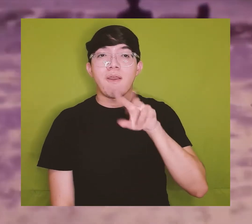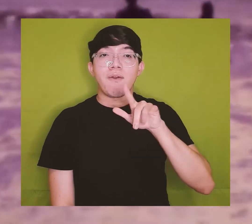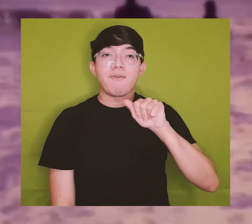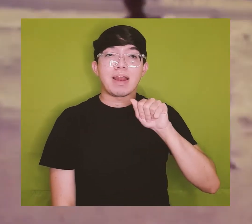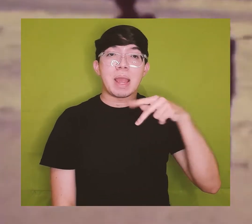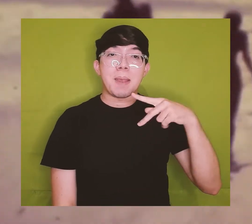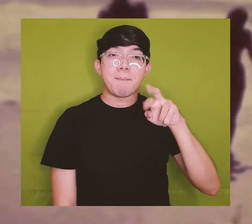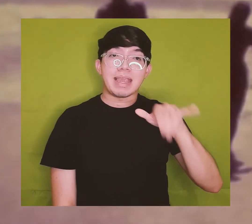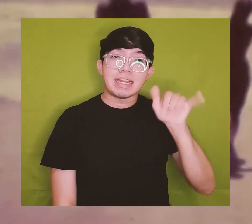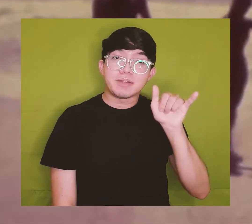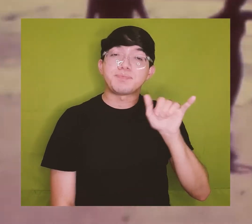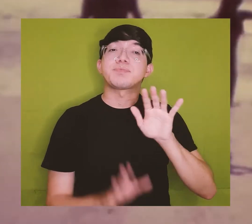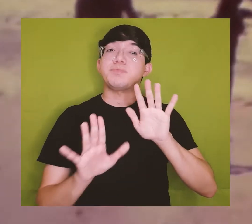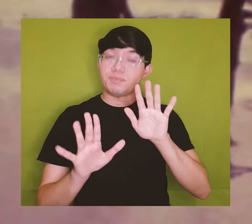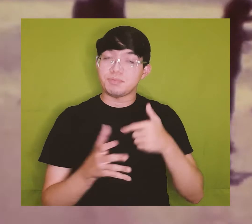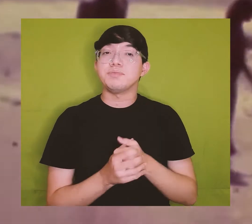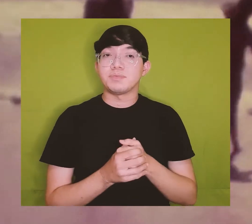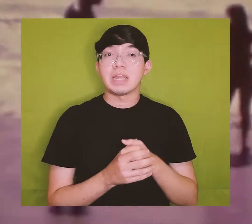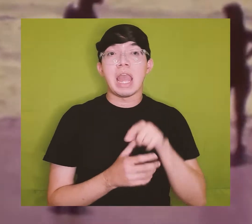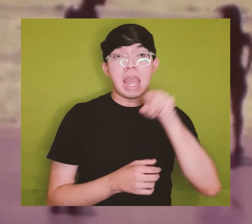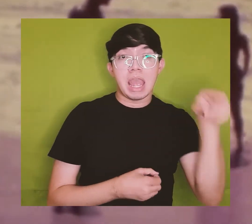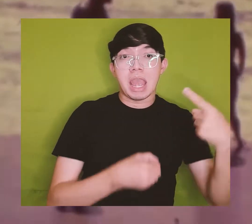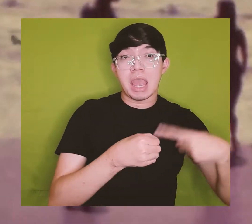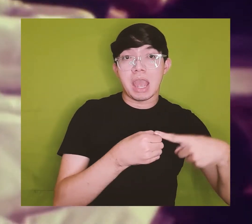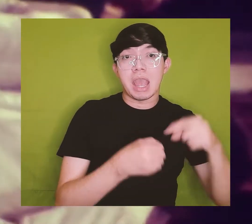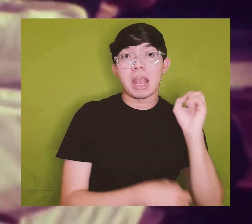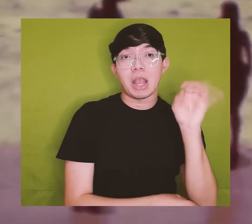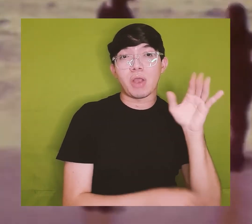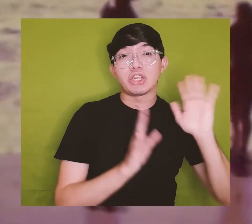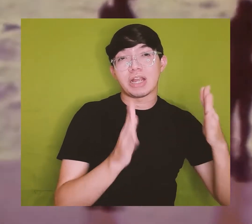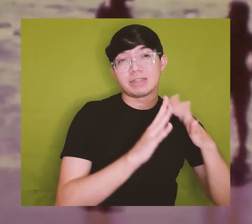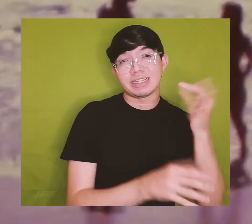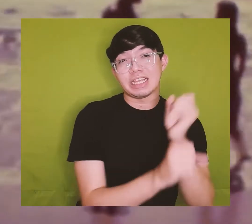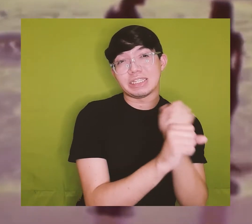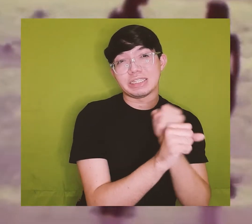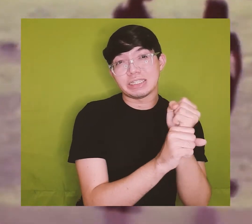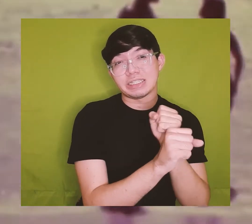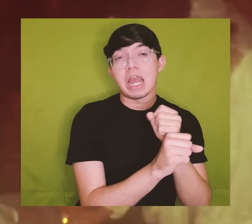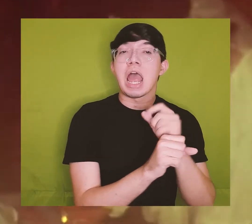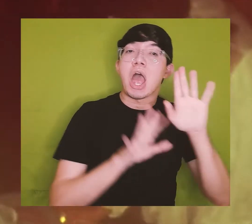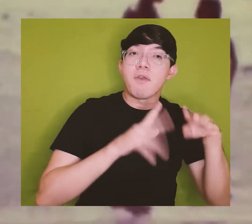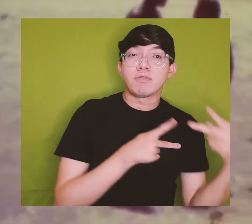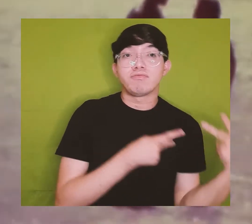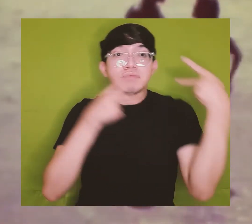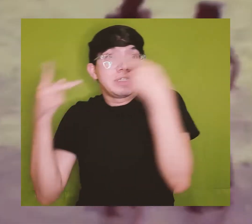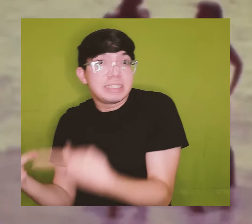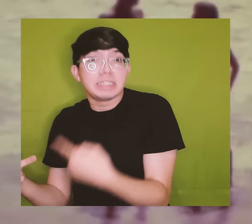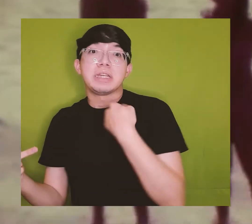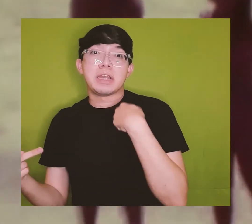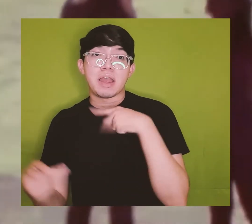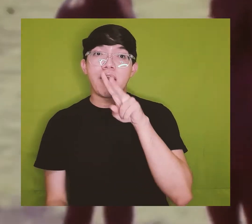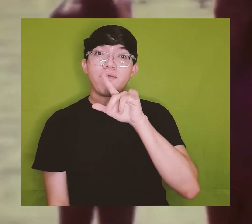já moro em Calcaia há 10 anos. E hoje, quando eu vou visitar a Vila Peri, que eu passo por esses lugares, que eu percebo que esses